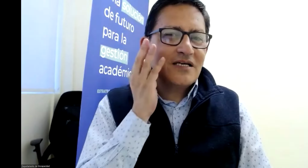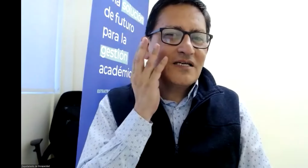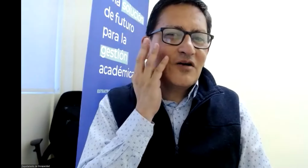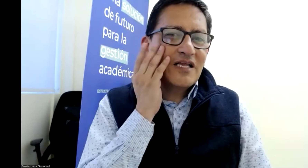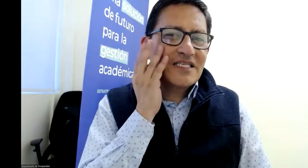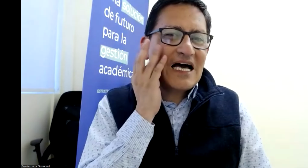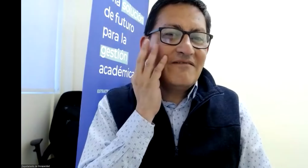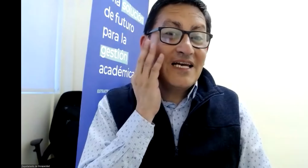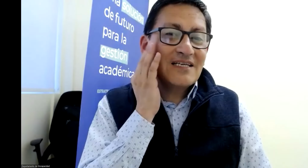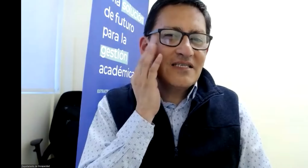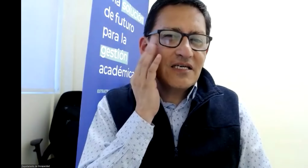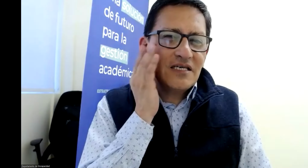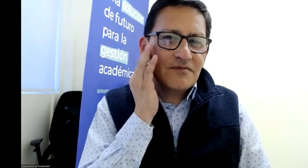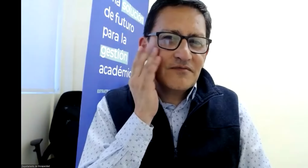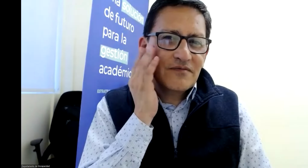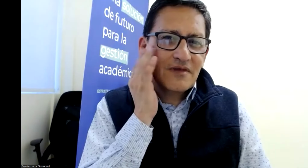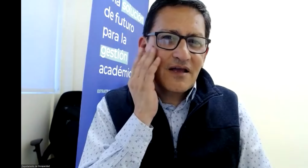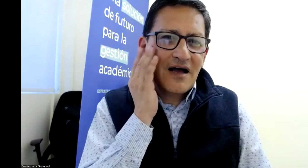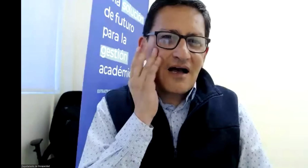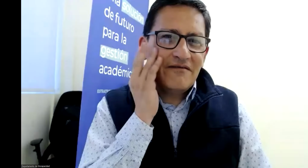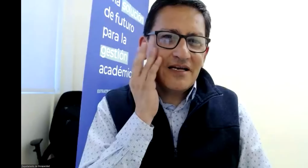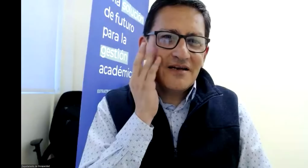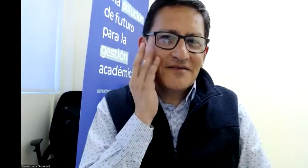y ahora dicen Abril así aquí. Abril.